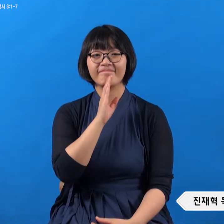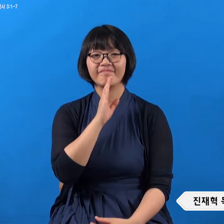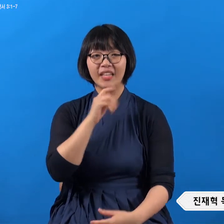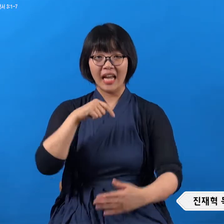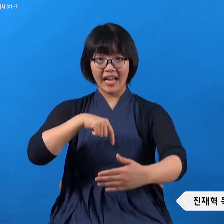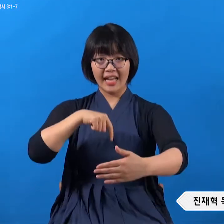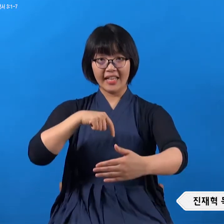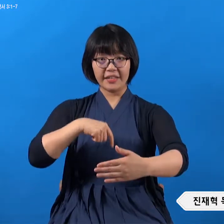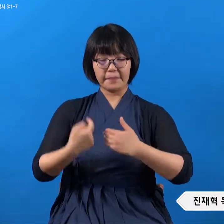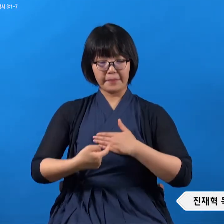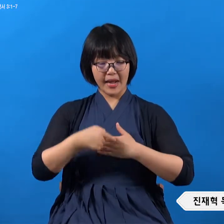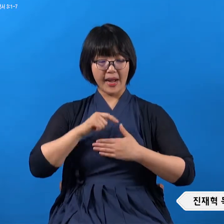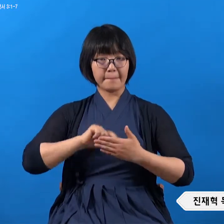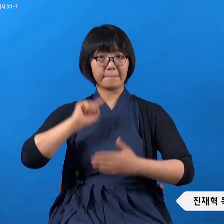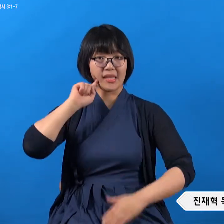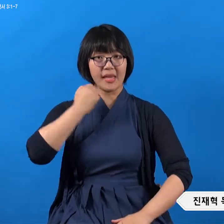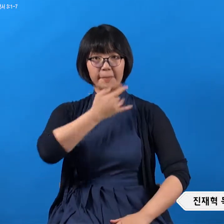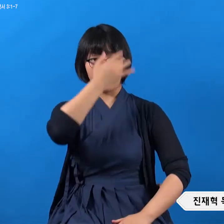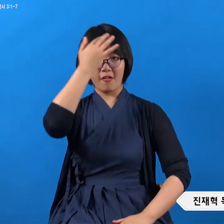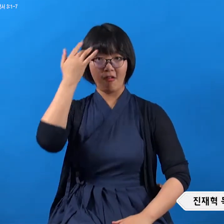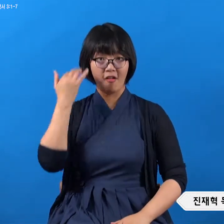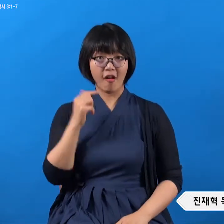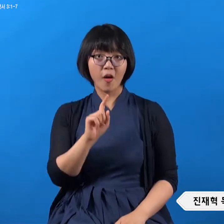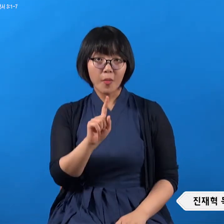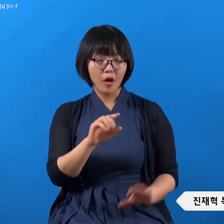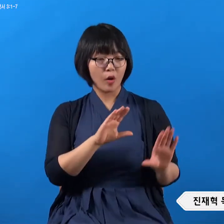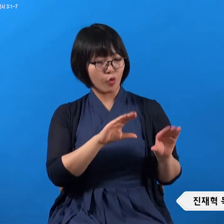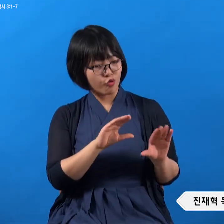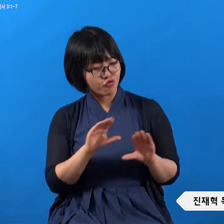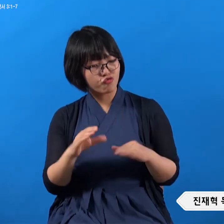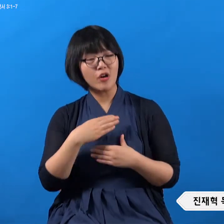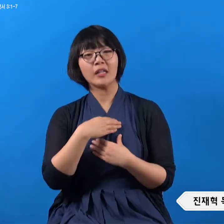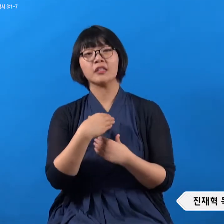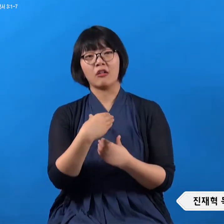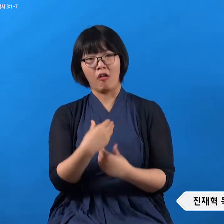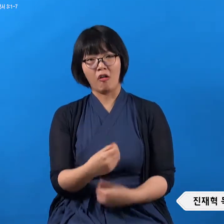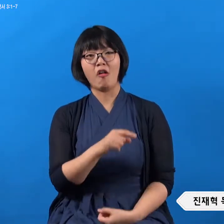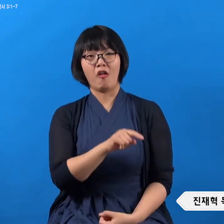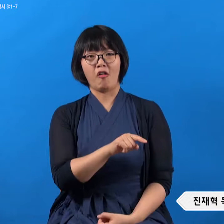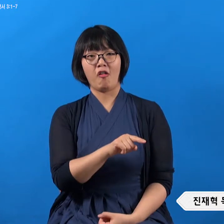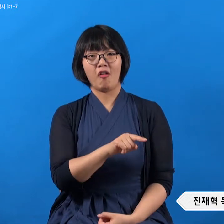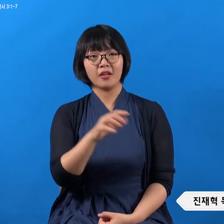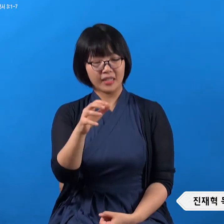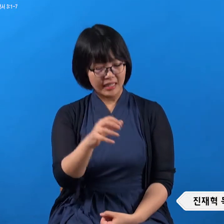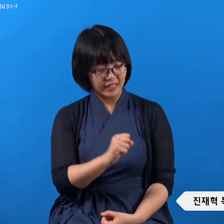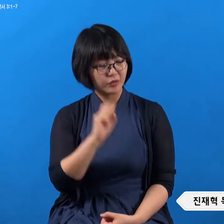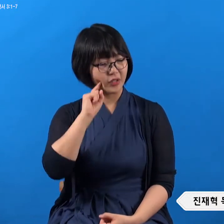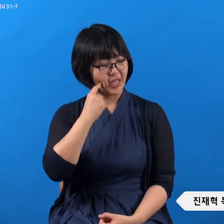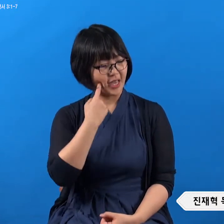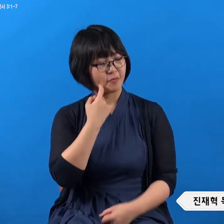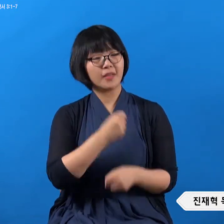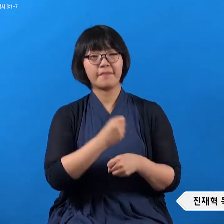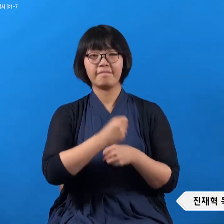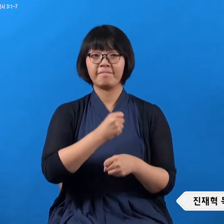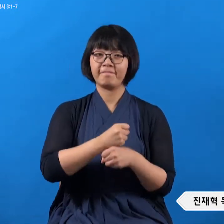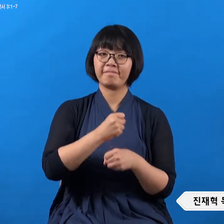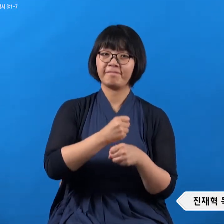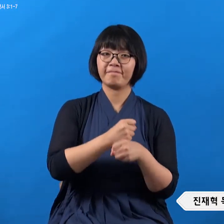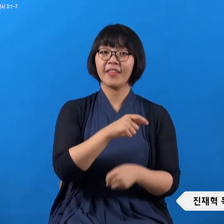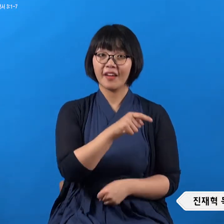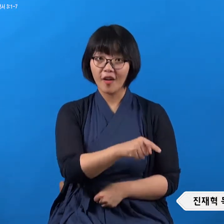오늘 그 내면의 아름다움, 온유함과 안정, 그것으로 단장하라.